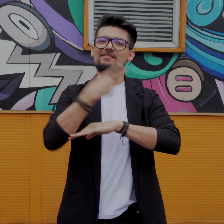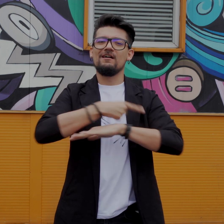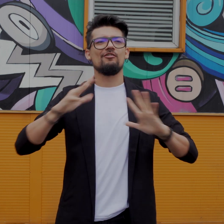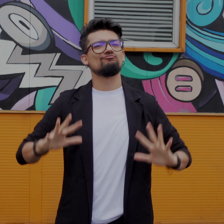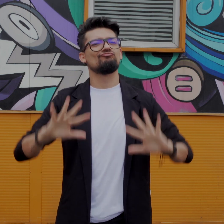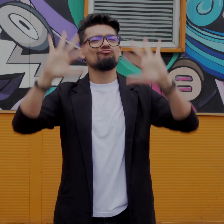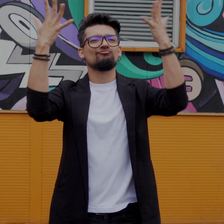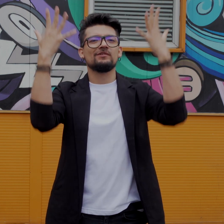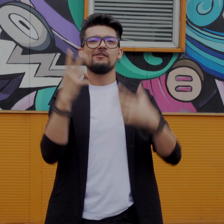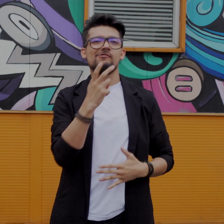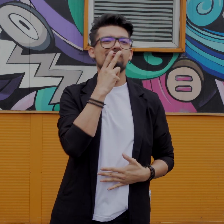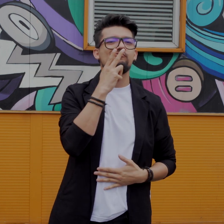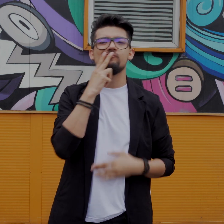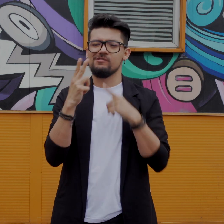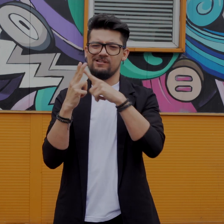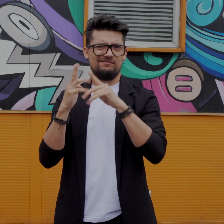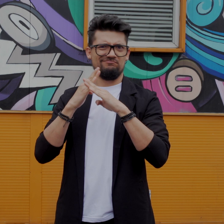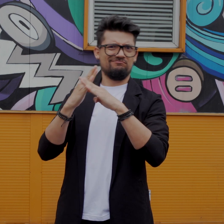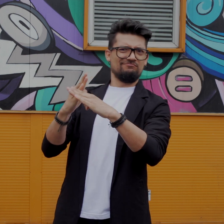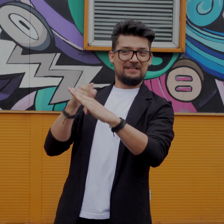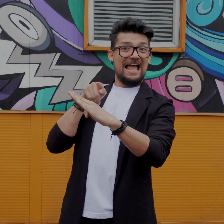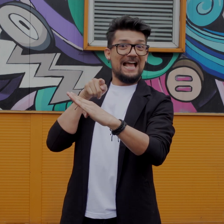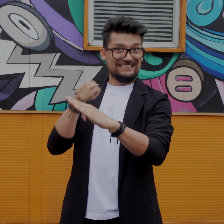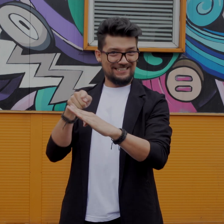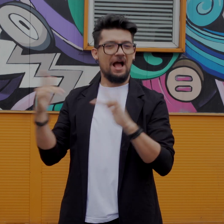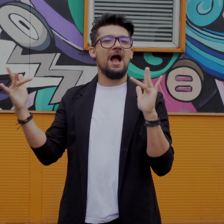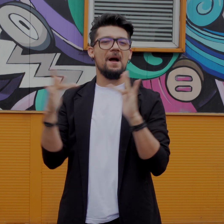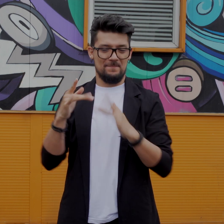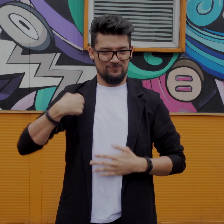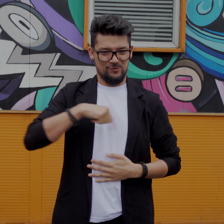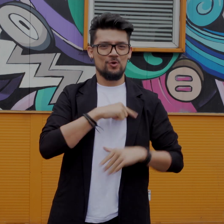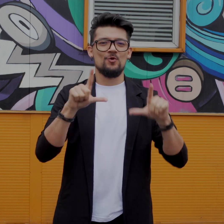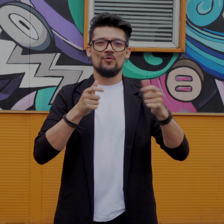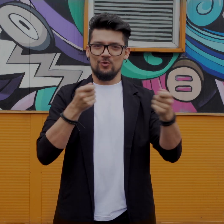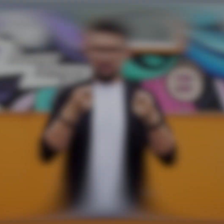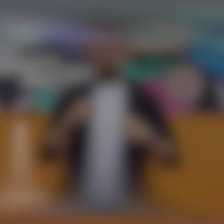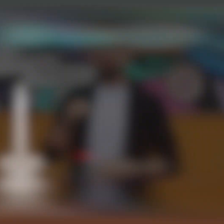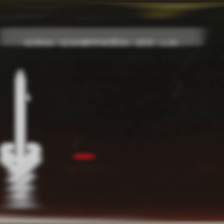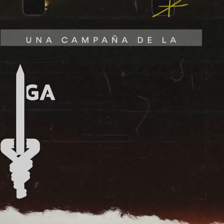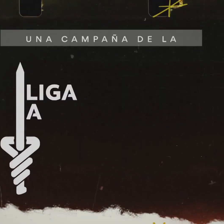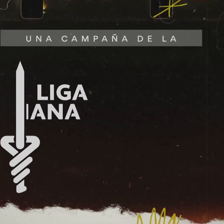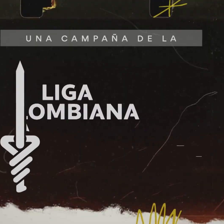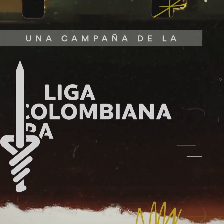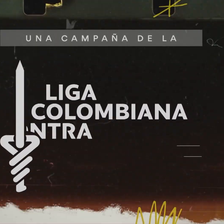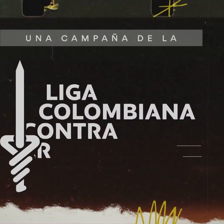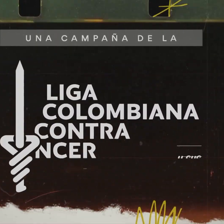tóxica con la nicotina a propósito del Día Mundial sin tabaco